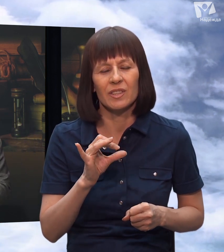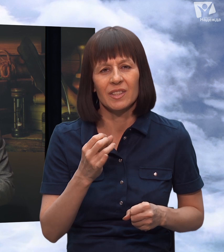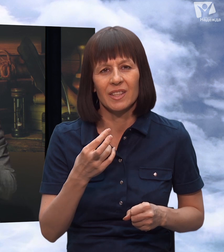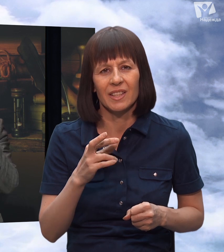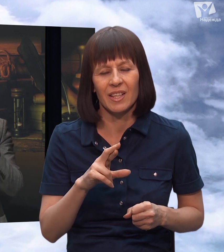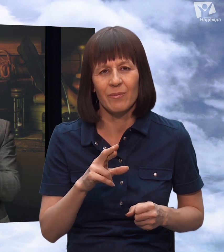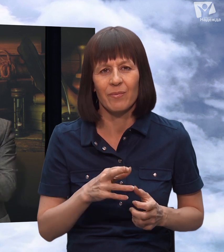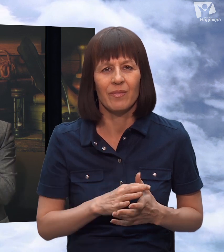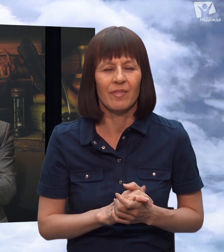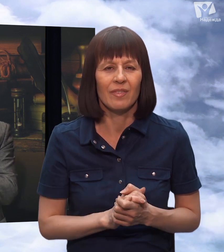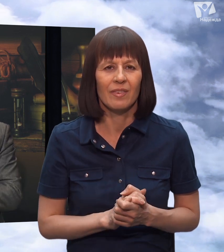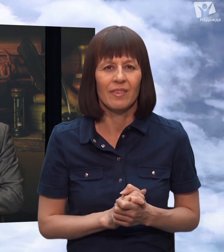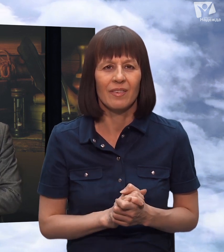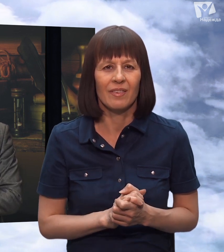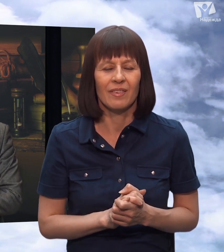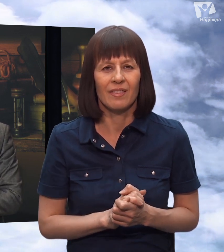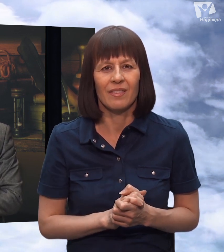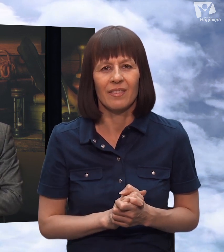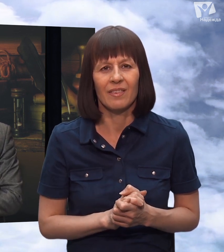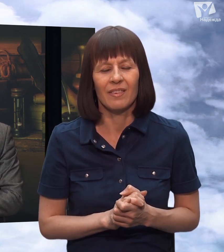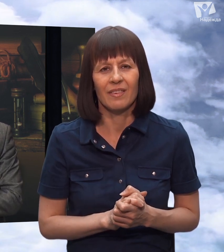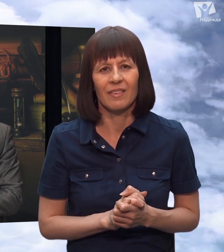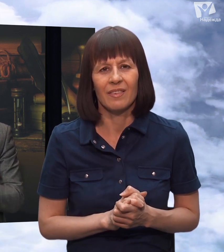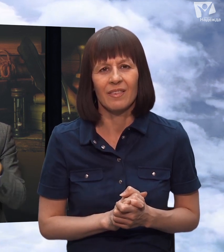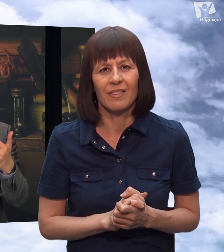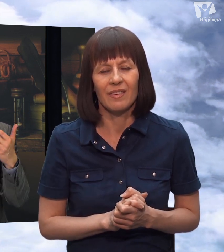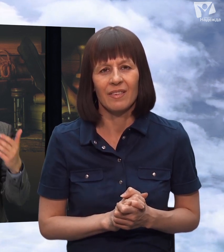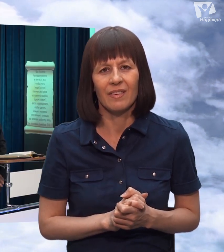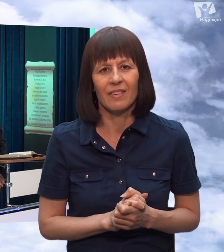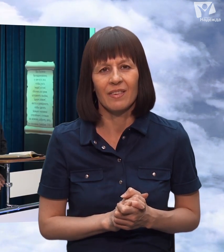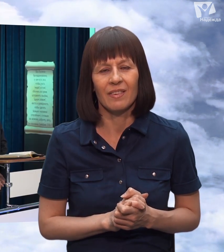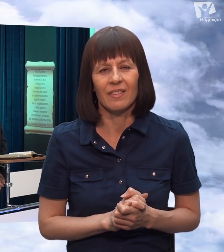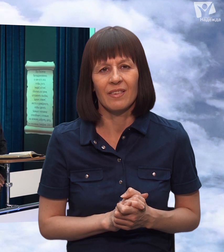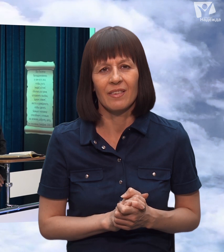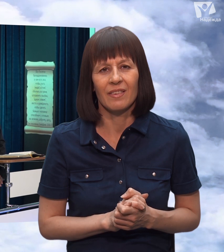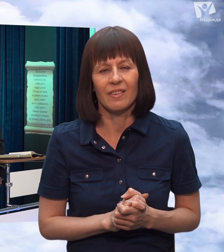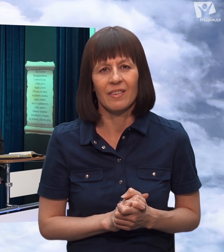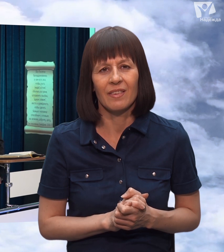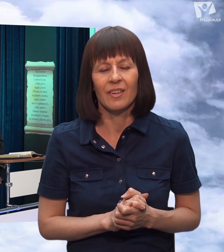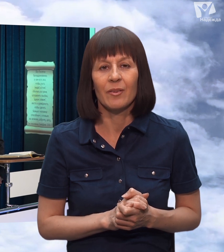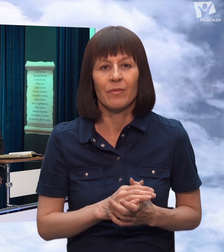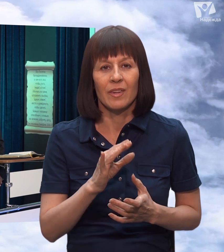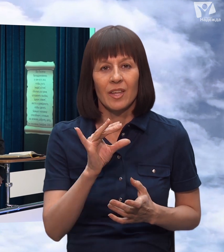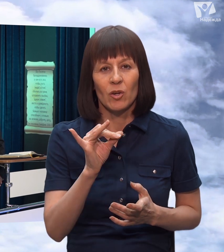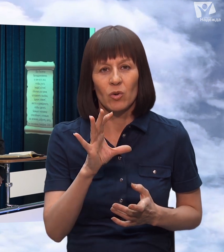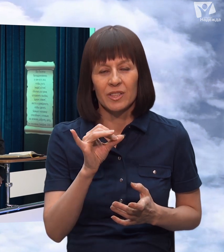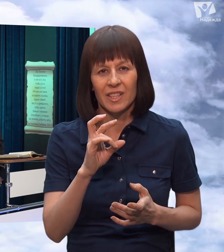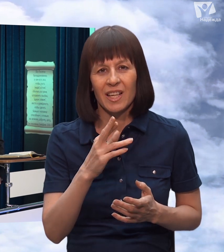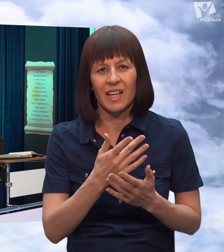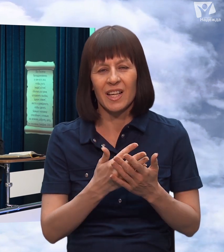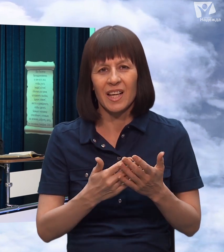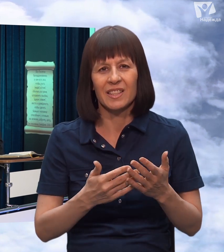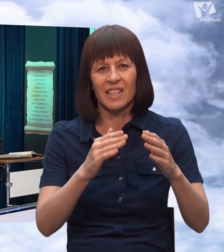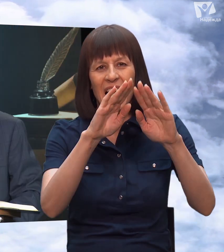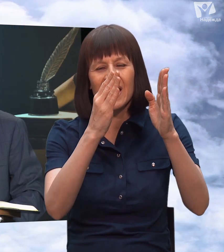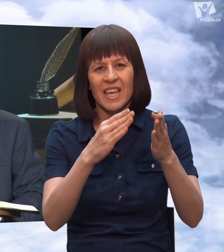но часть мы уже сказали мы читали 2 книги паралипоменон о том что он высоты уничтожил